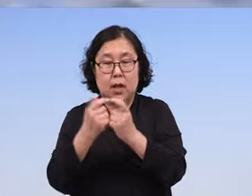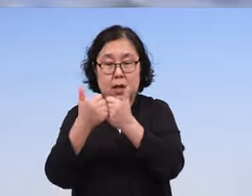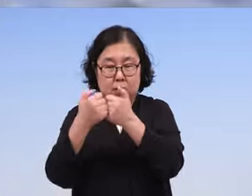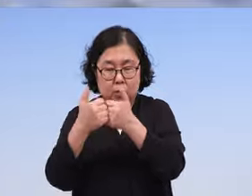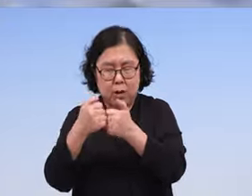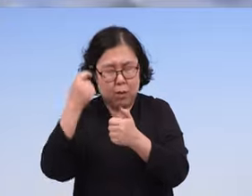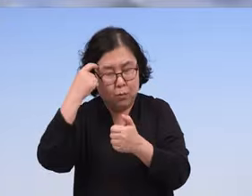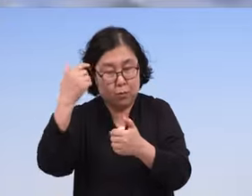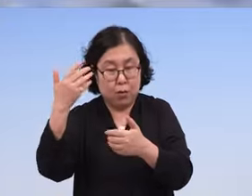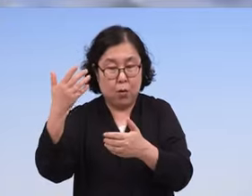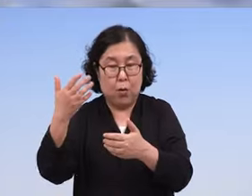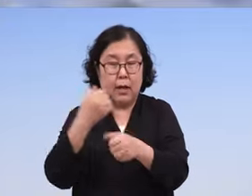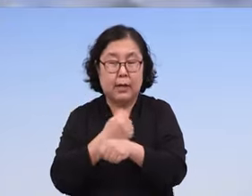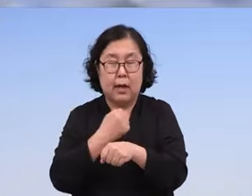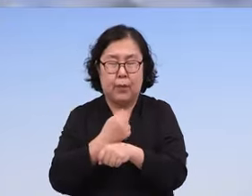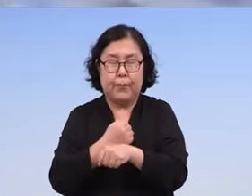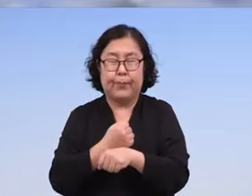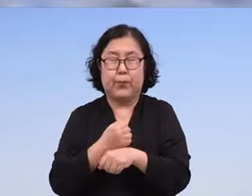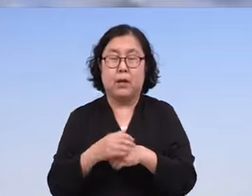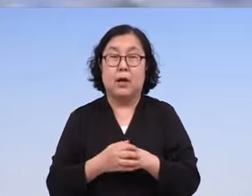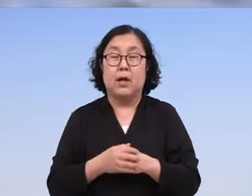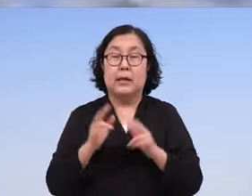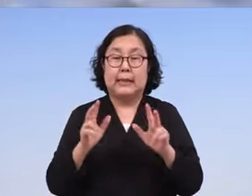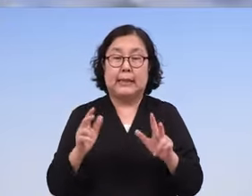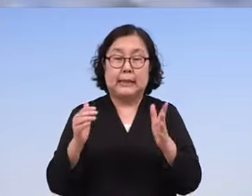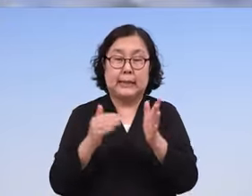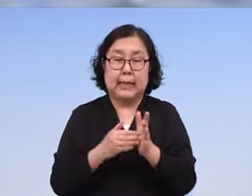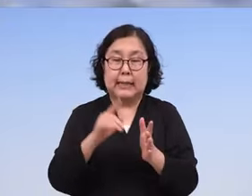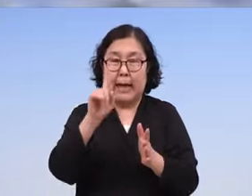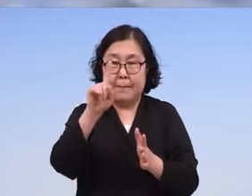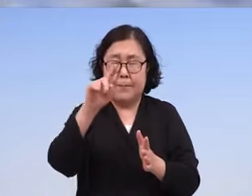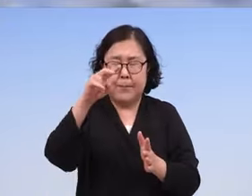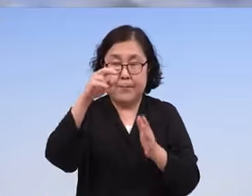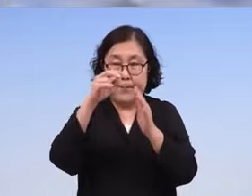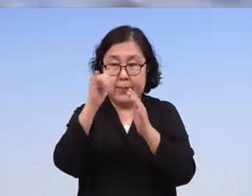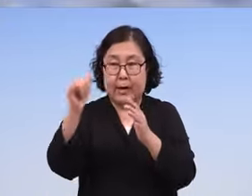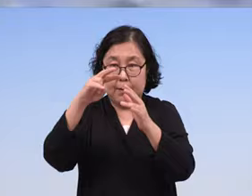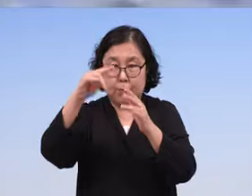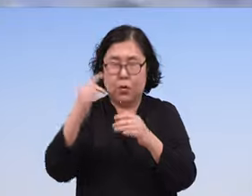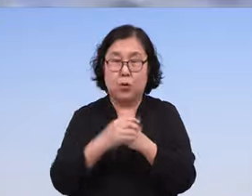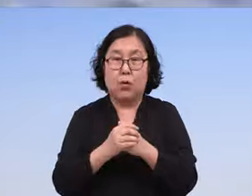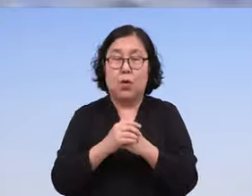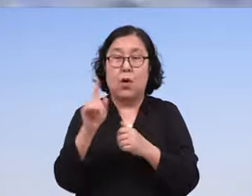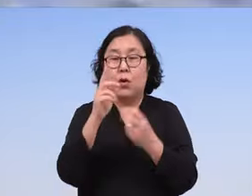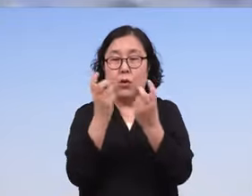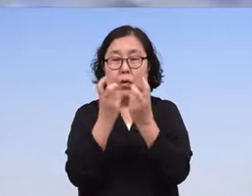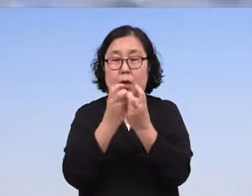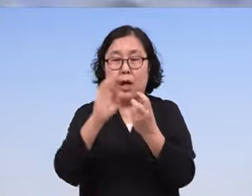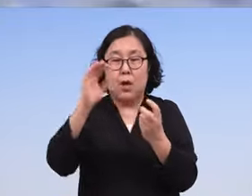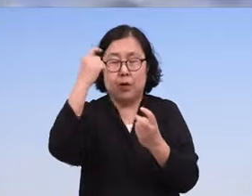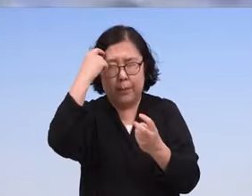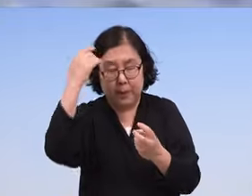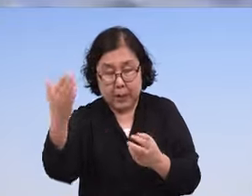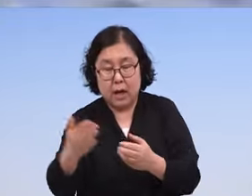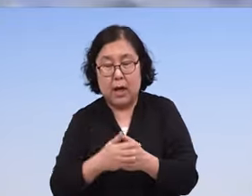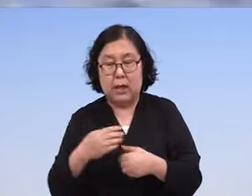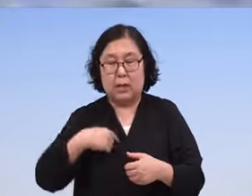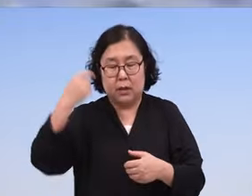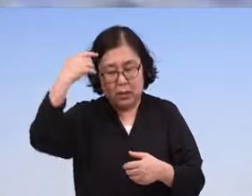계속 서로 간에 의논하고 묻고 막 그렇게 하시는데 지금까지 단 한 분도요 저한테 이거 어떻게 되는